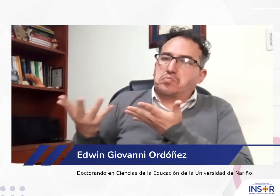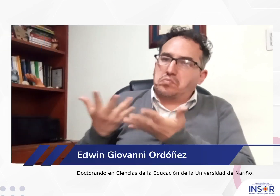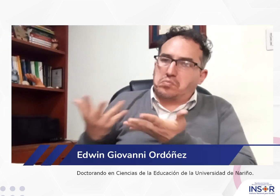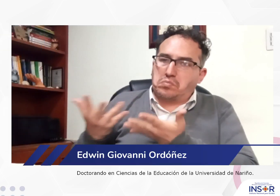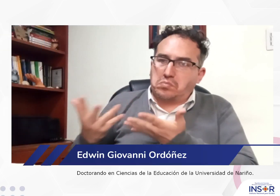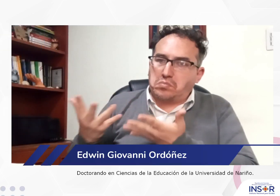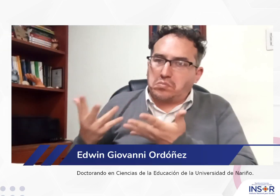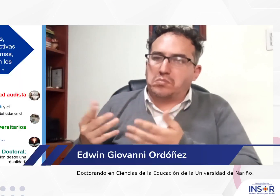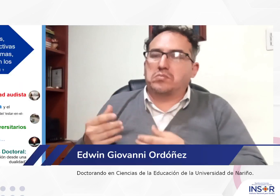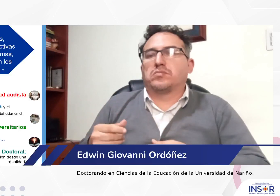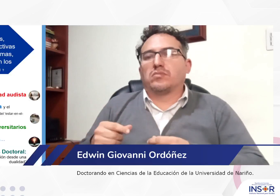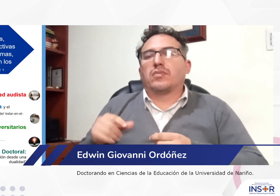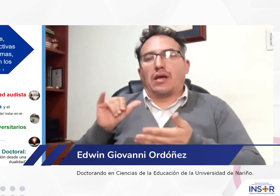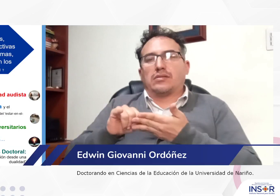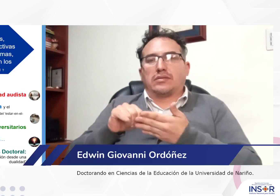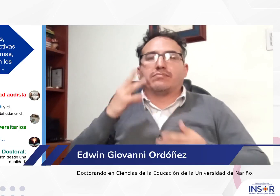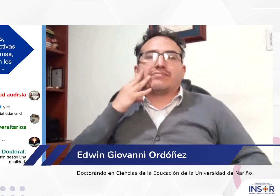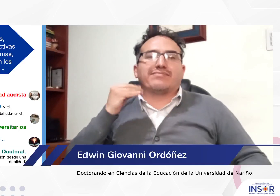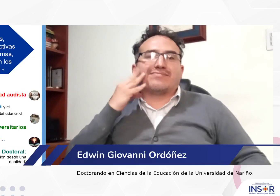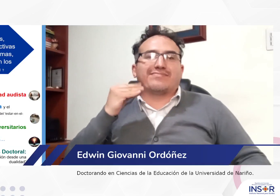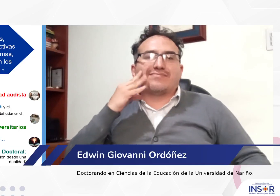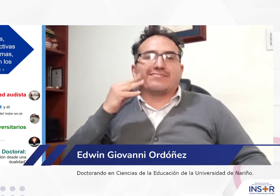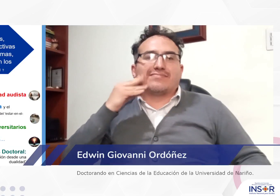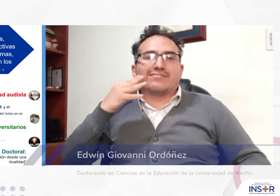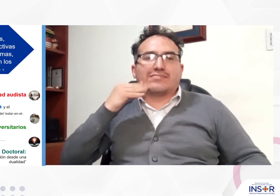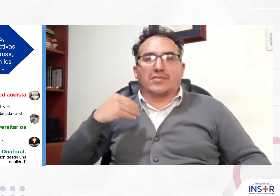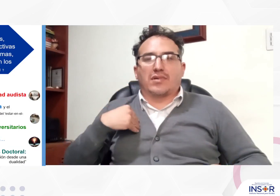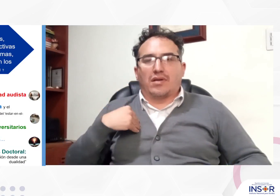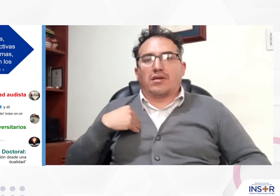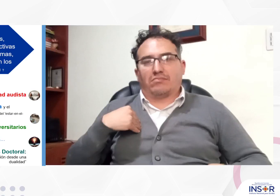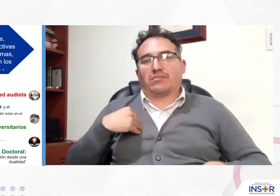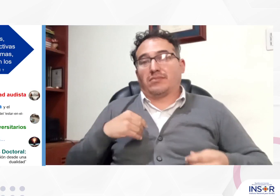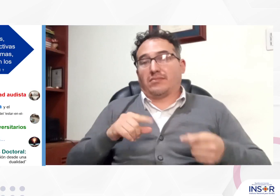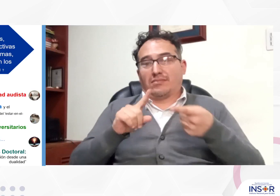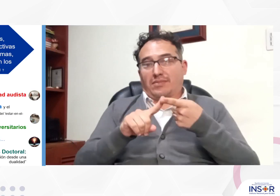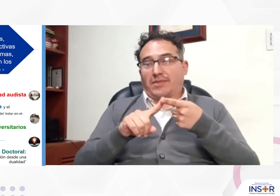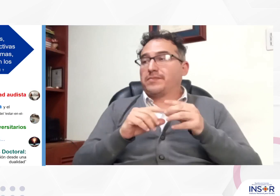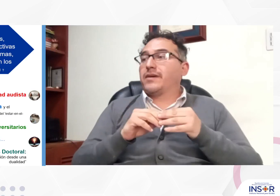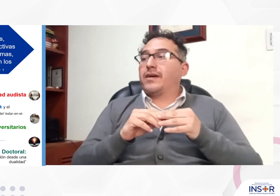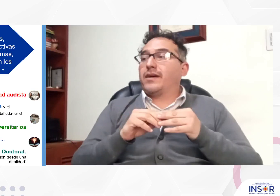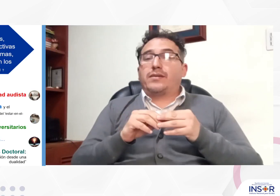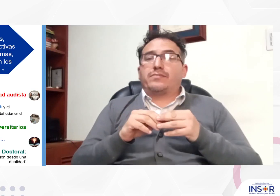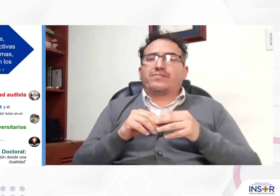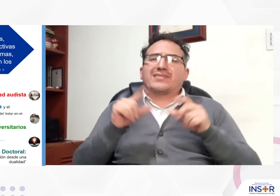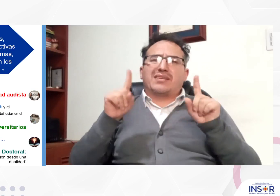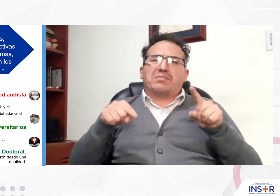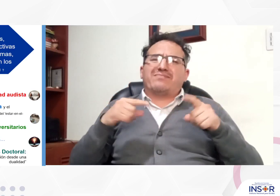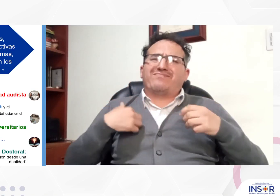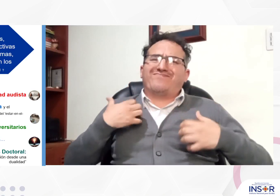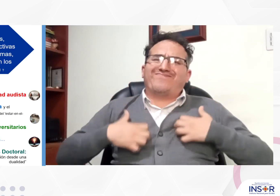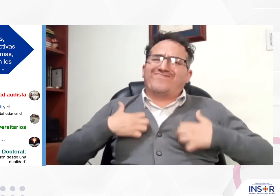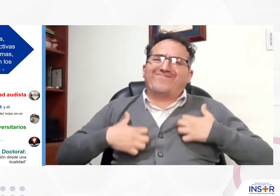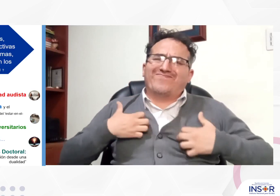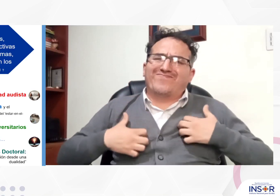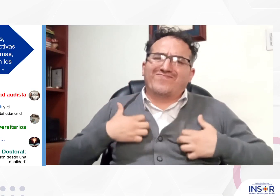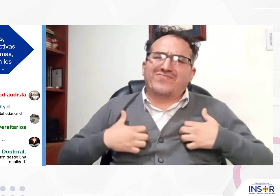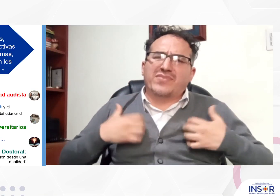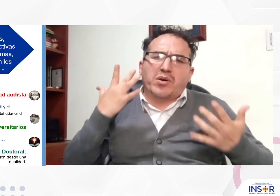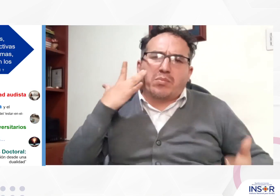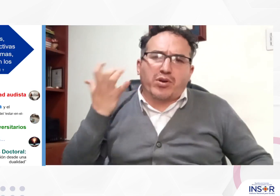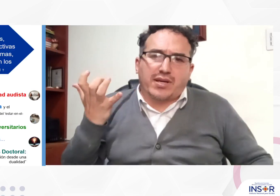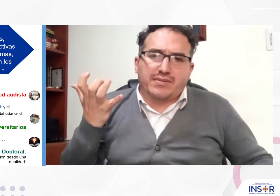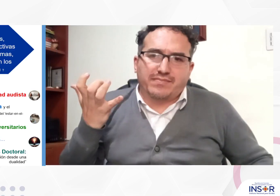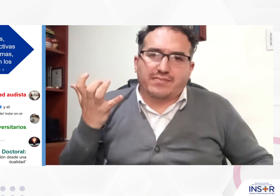conmigo, junto con mis compañeros también y pues esto permite fortalecer esas experiencias. Hay que tener